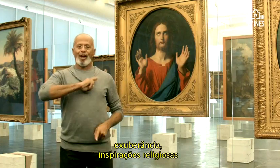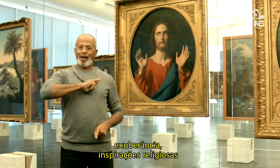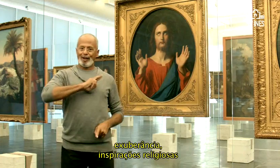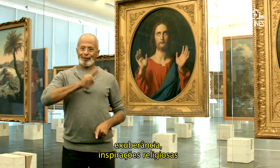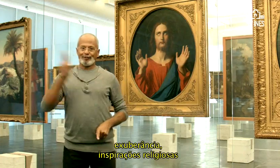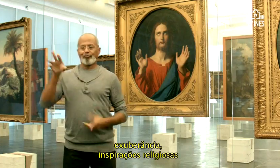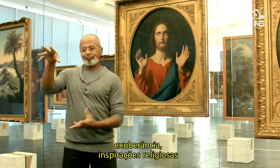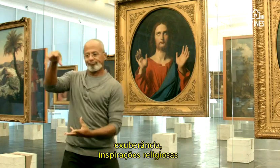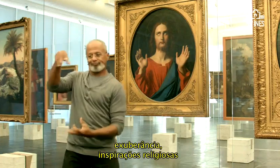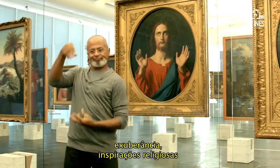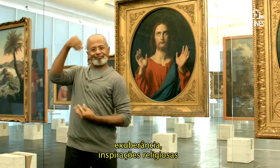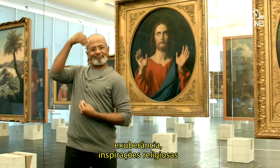inspirações religiosas